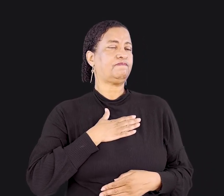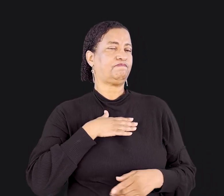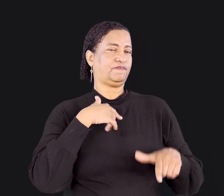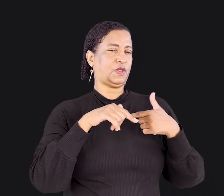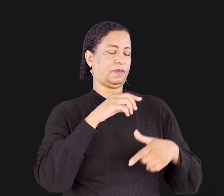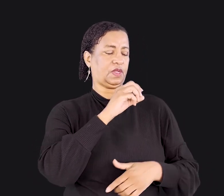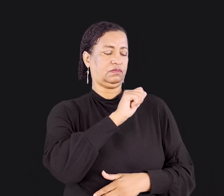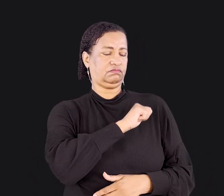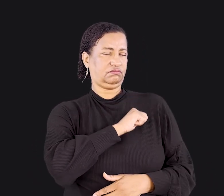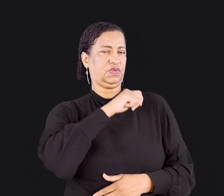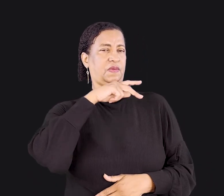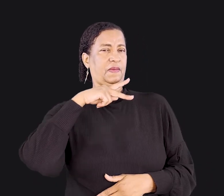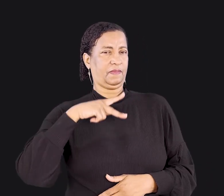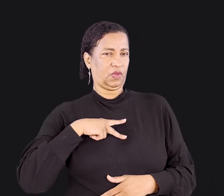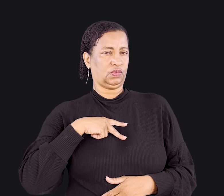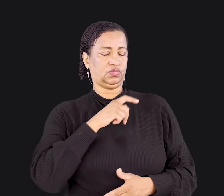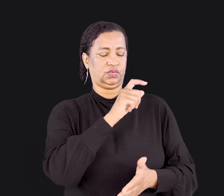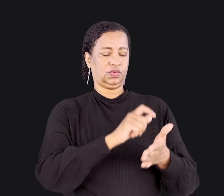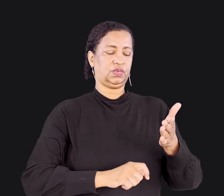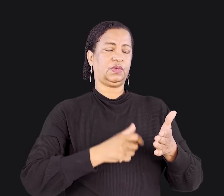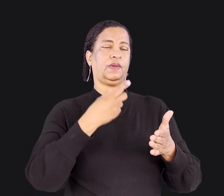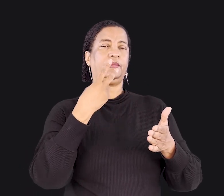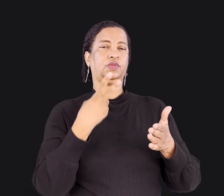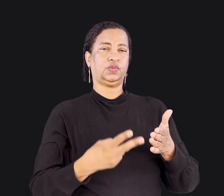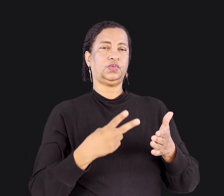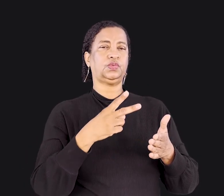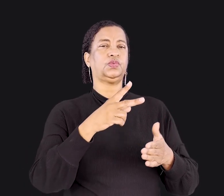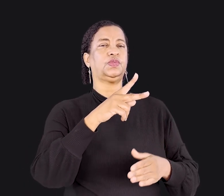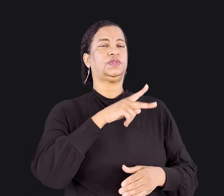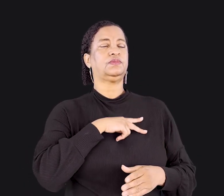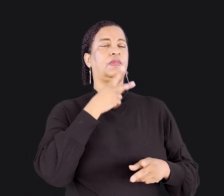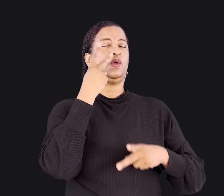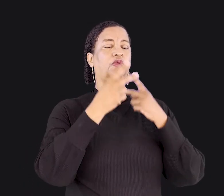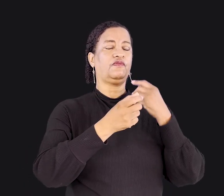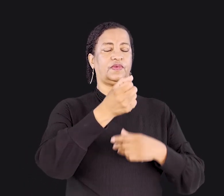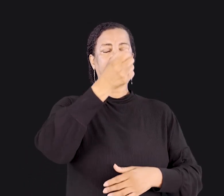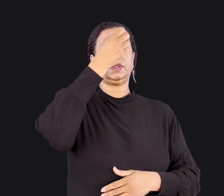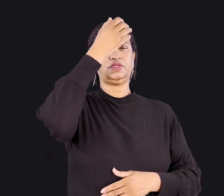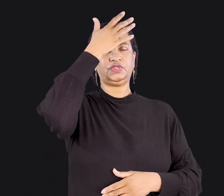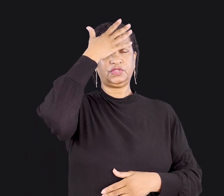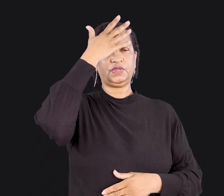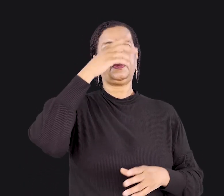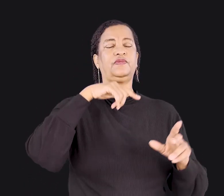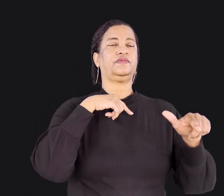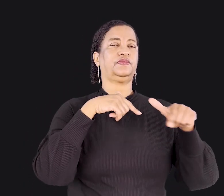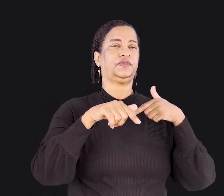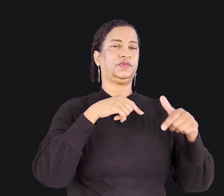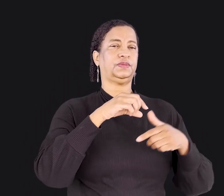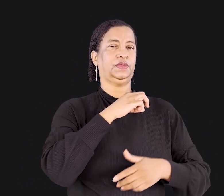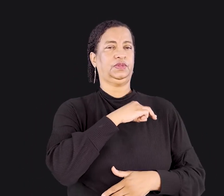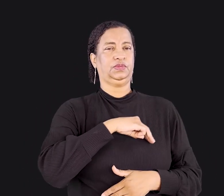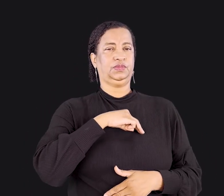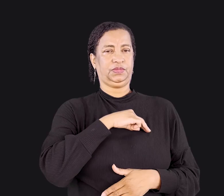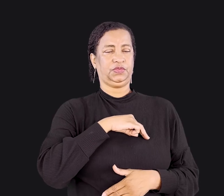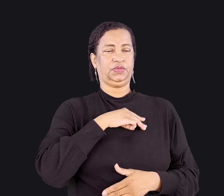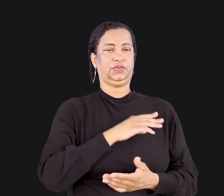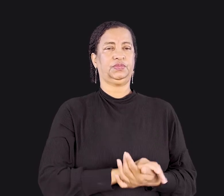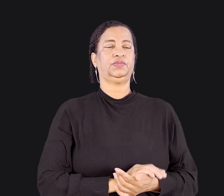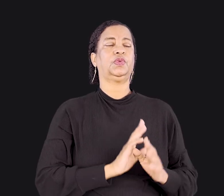apóstolo. No capítulo 2, Paulo fala de mais revelações sobre a tarefa do ministro. Qual é